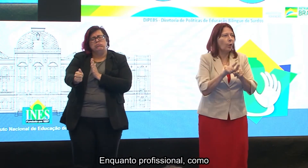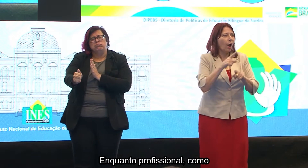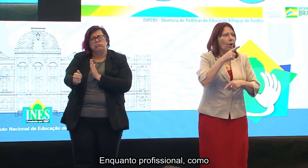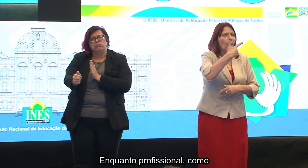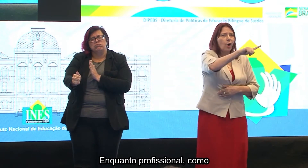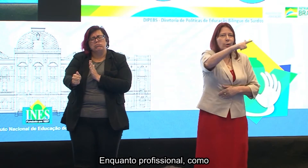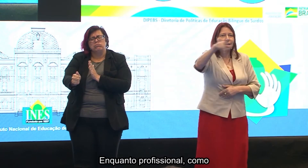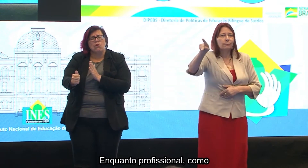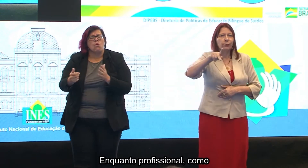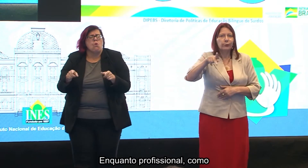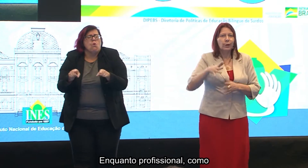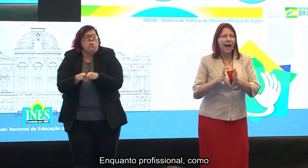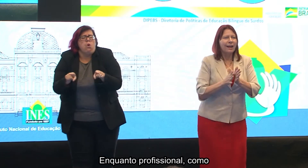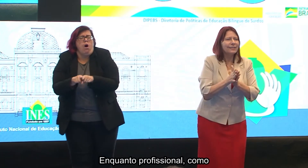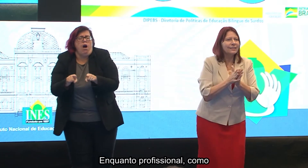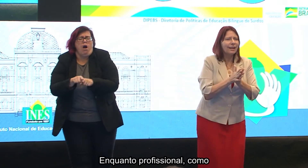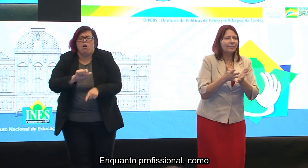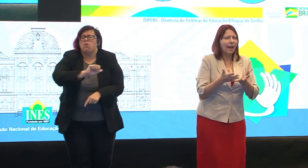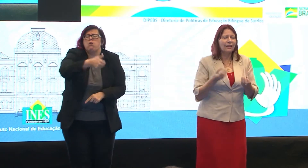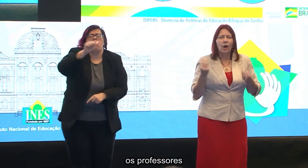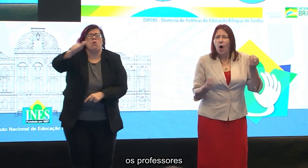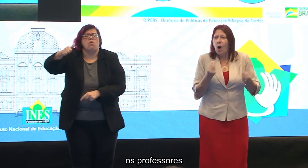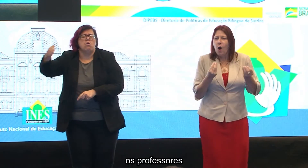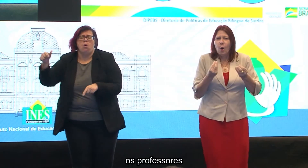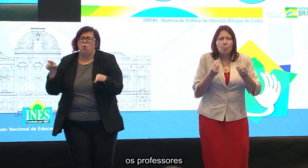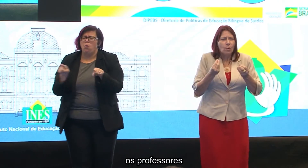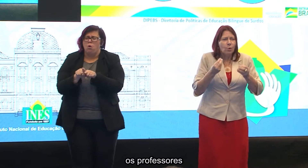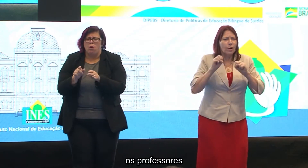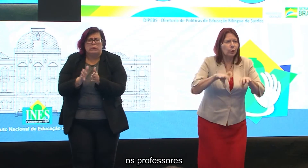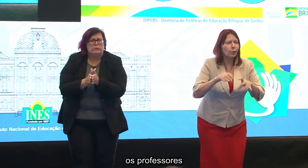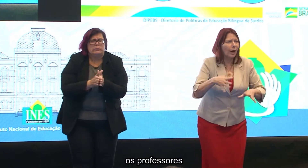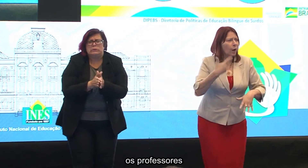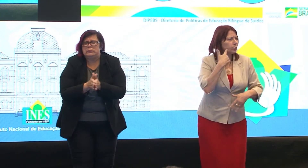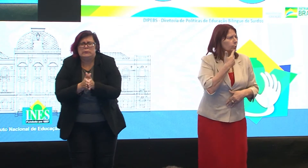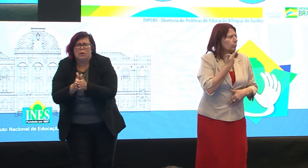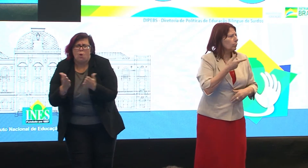profissional, como os professores